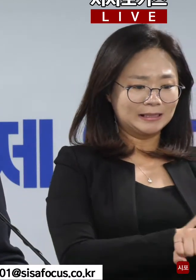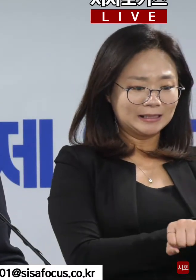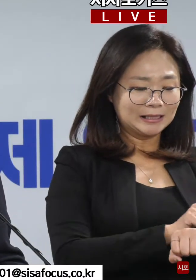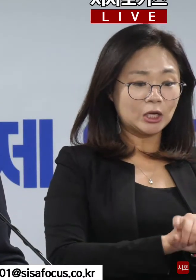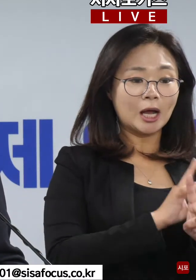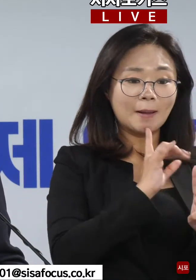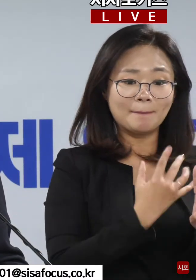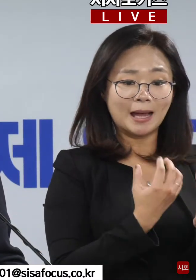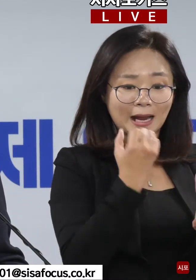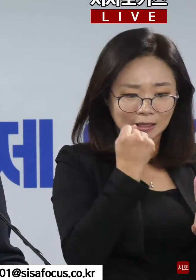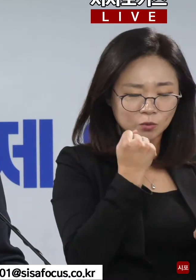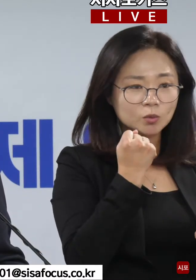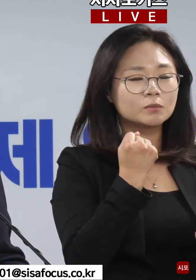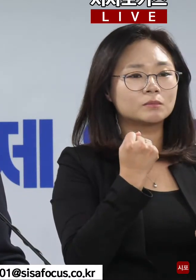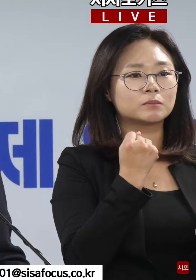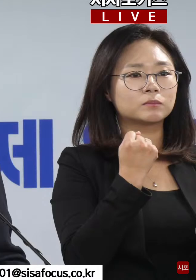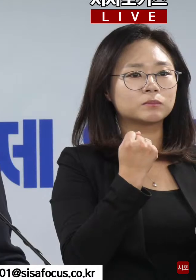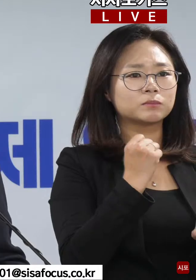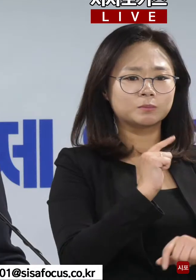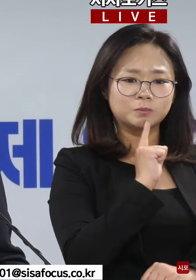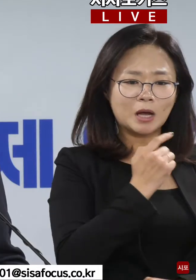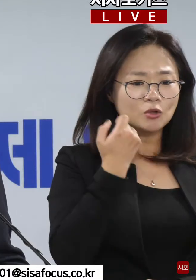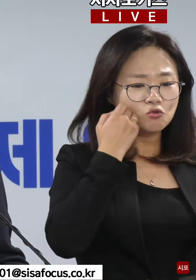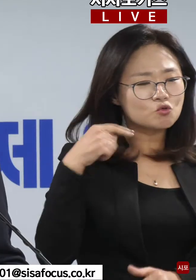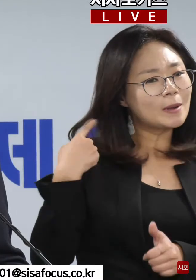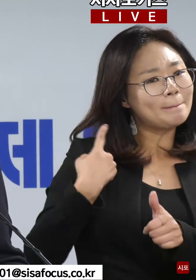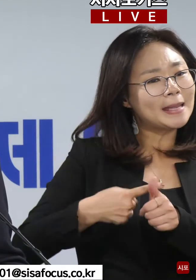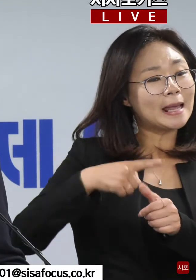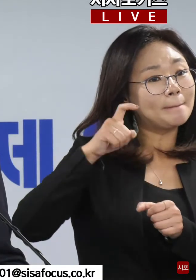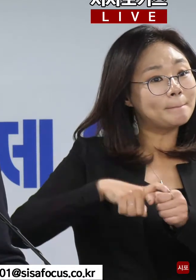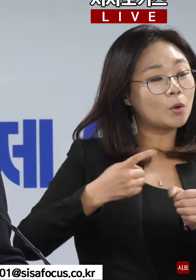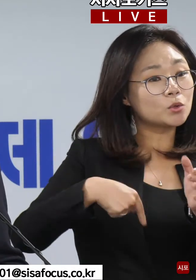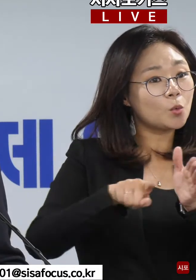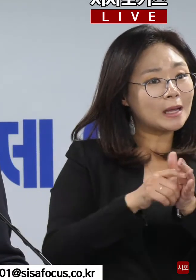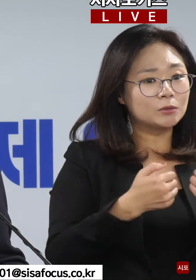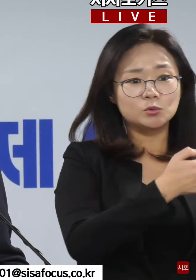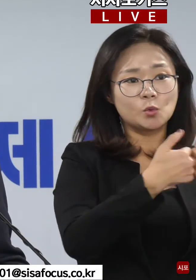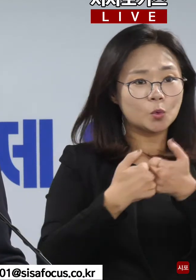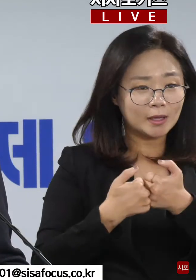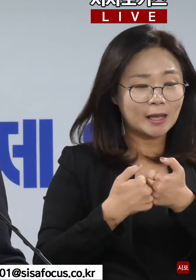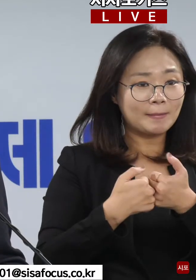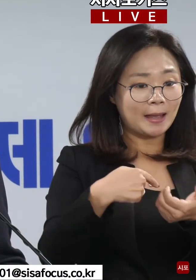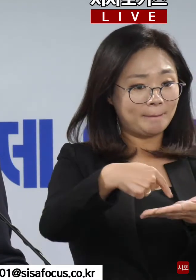특정 과거 사안에 대해서 누구를 비난하기 위한 목표에